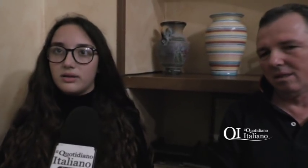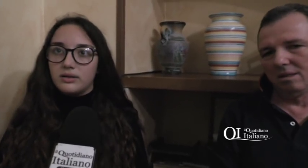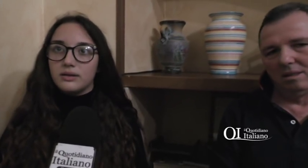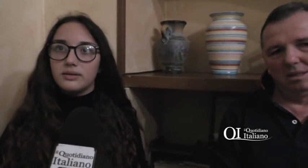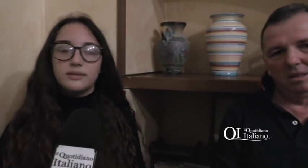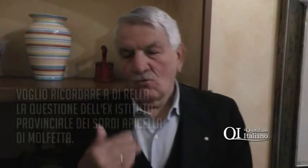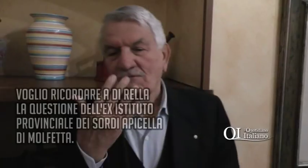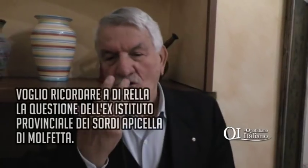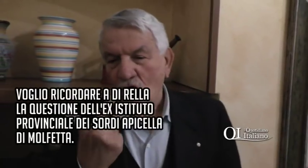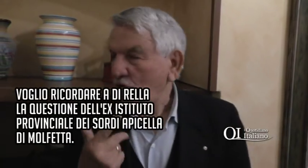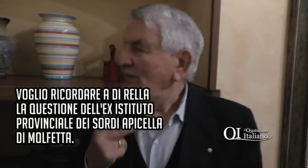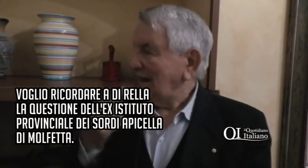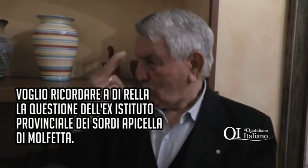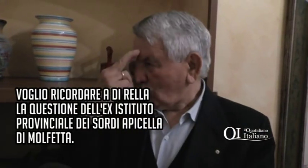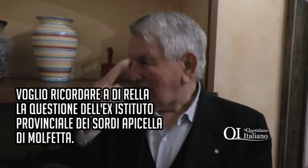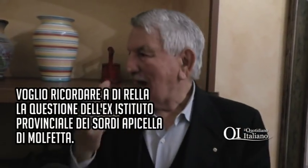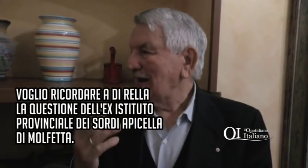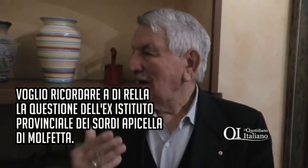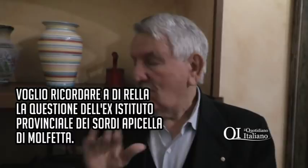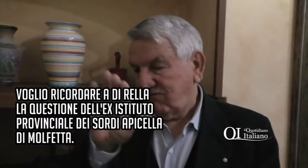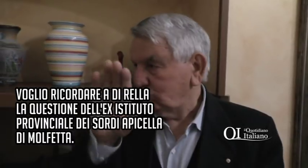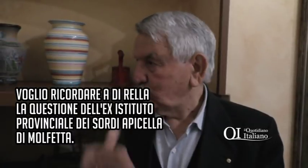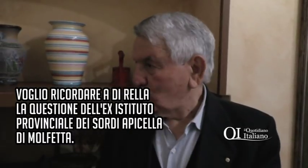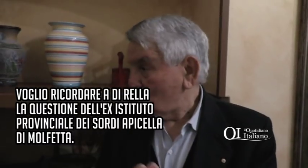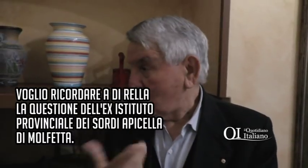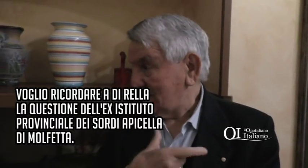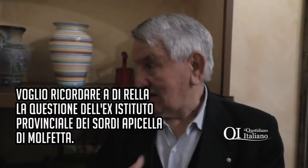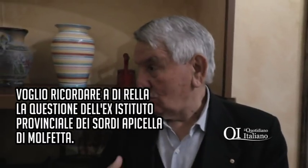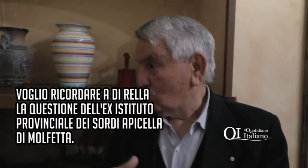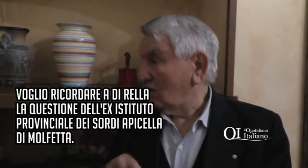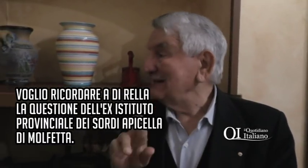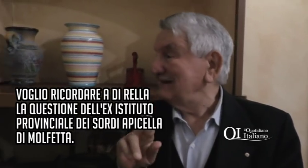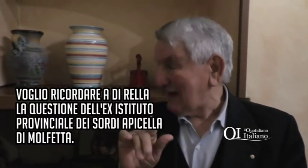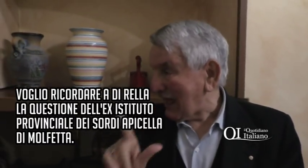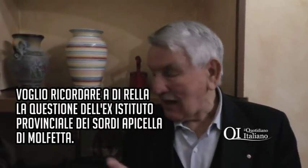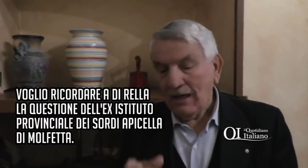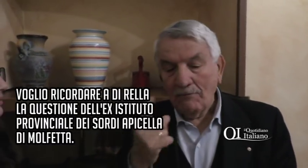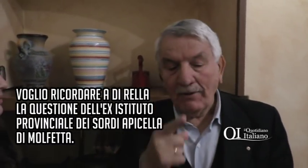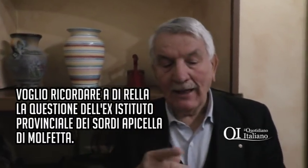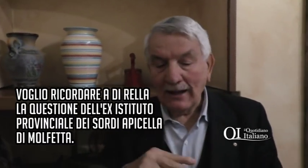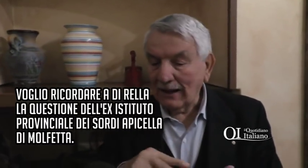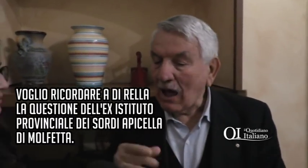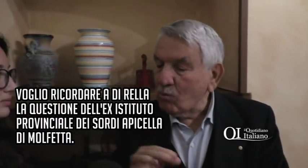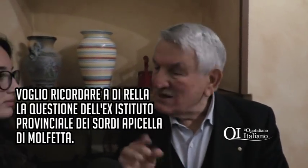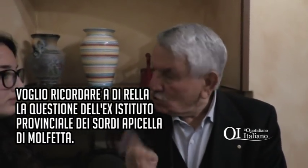avanti. Buono, ricordare il futuro nuovo 5 Dirella per la